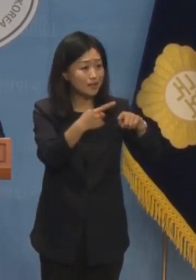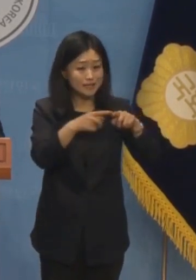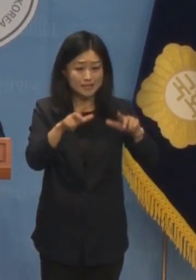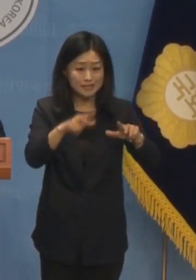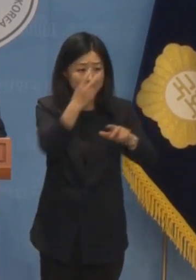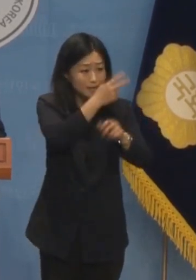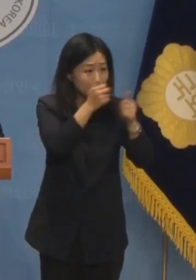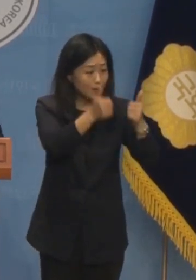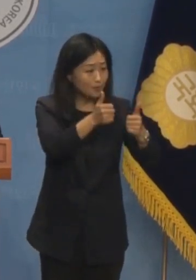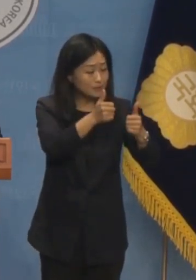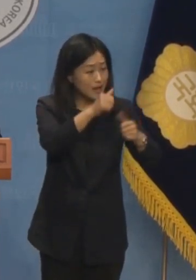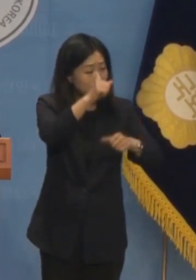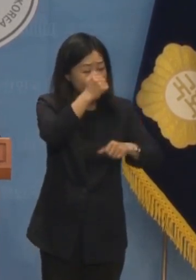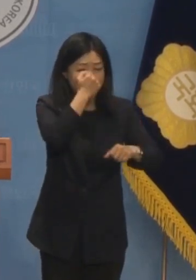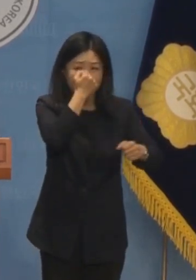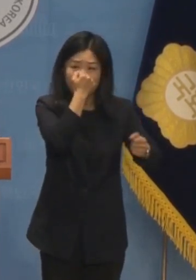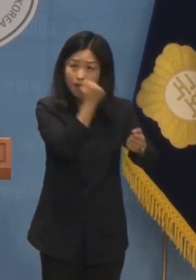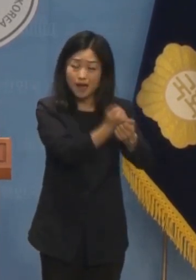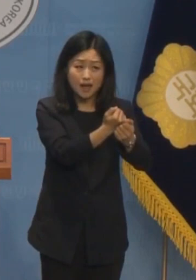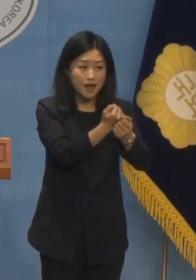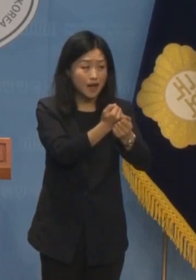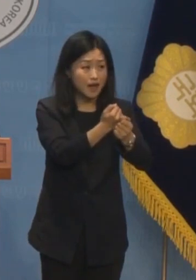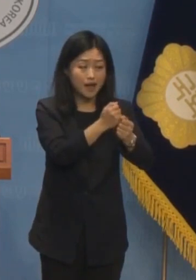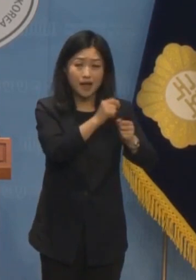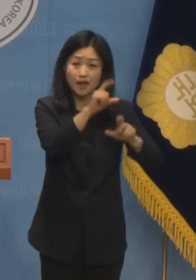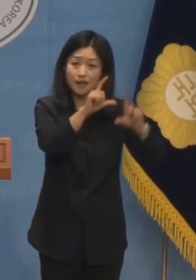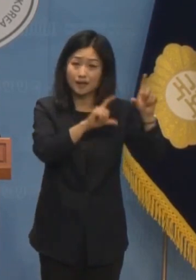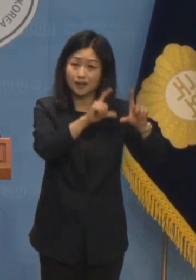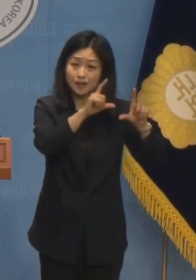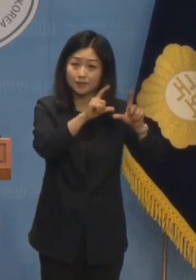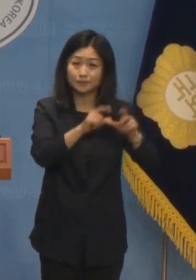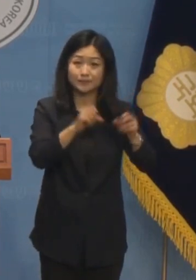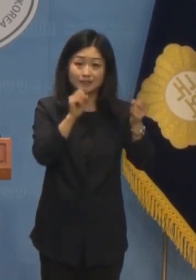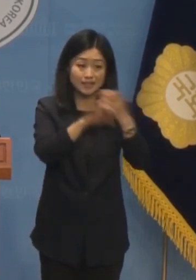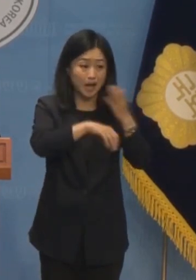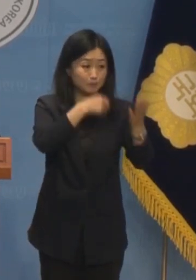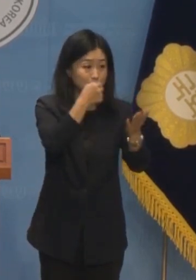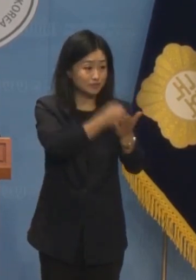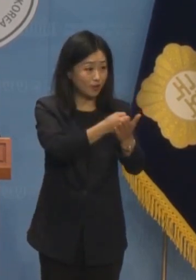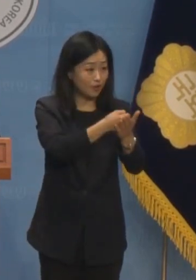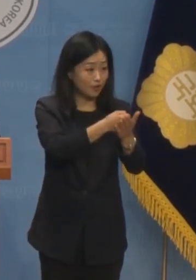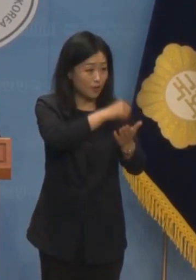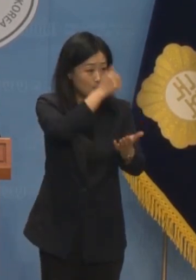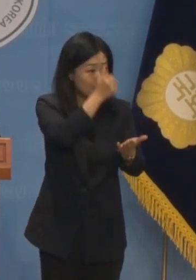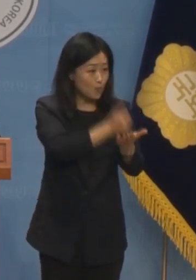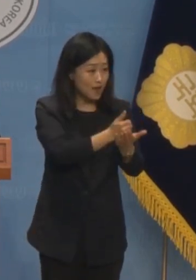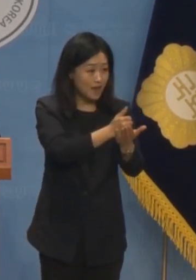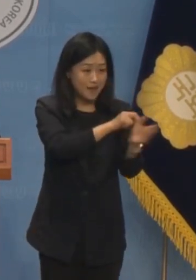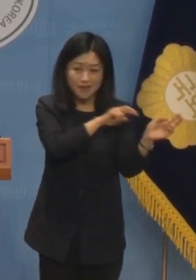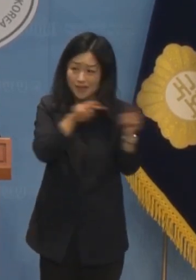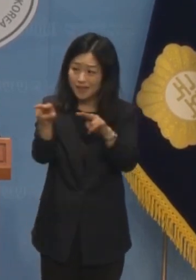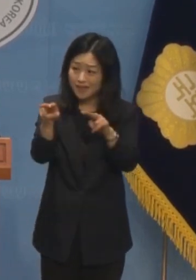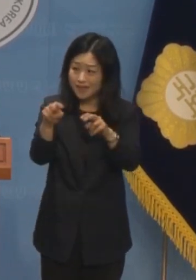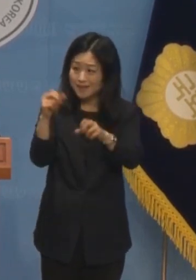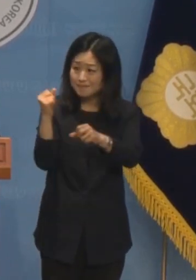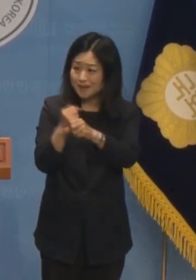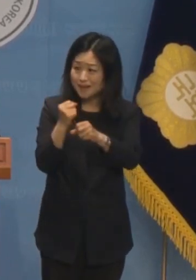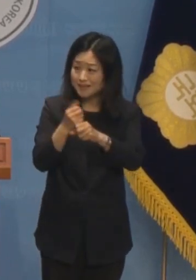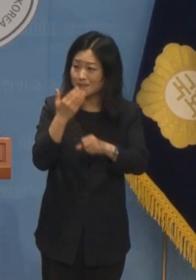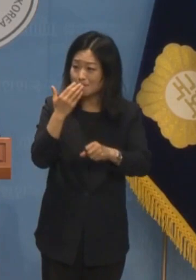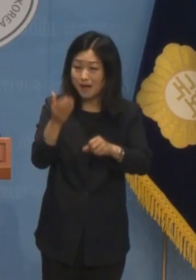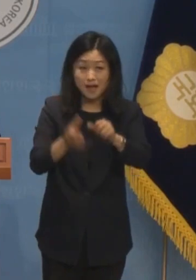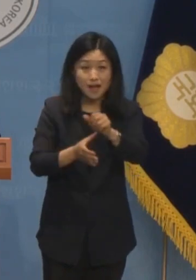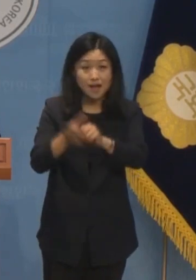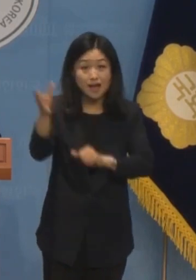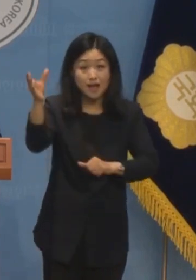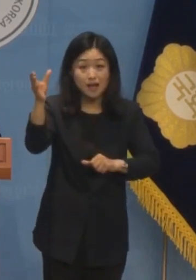검찰에 의해 자행되고 있습니다. 답을 정해놓고 어떻게든 유죄를 만들려는 검찰의 야욕을